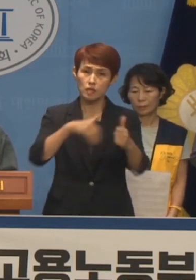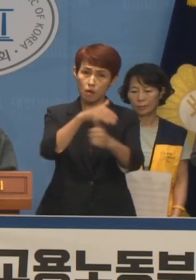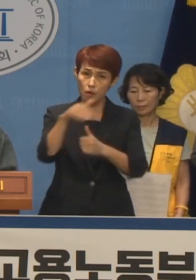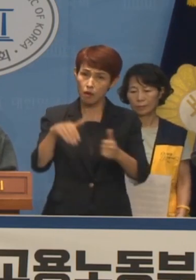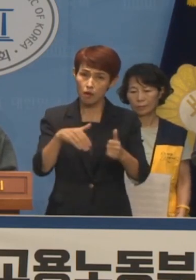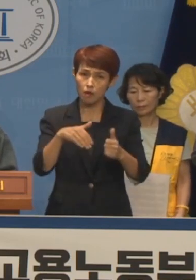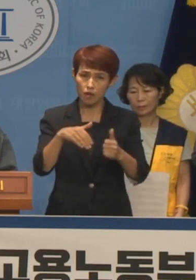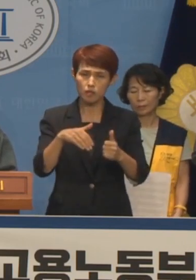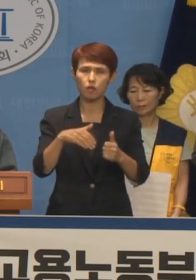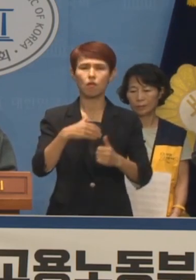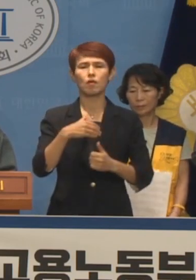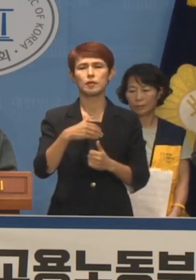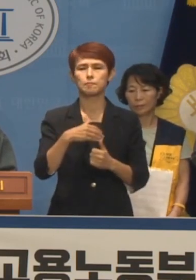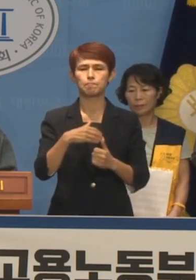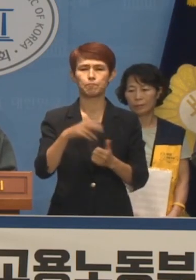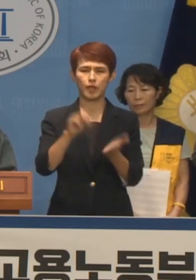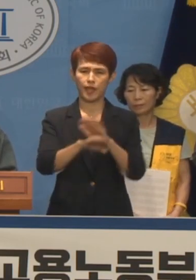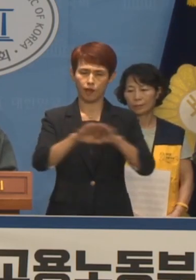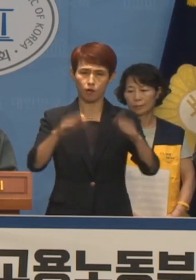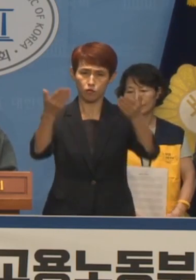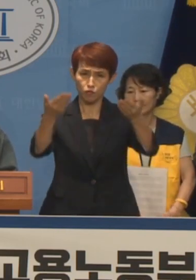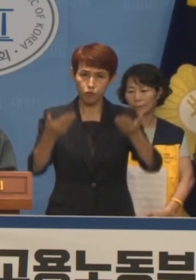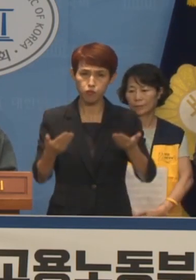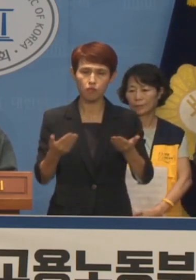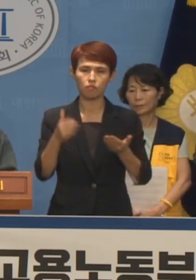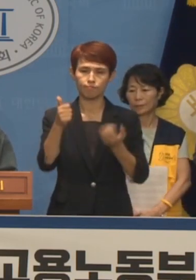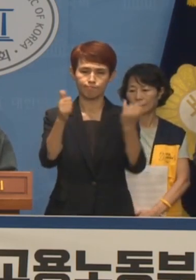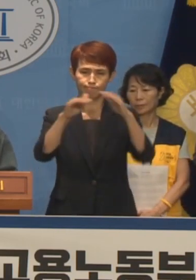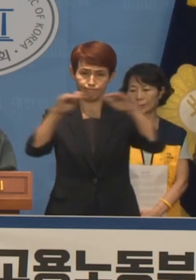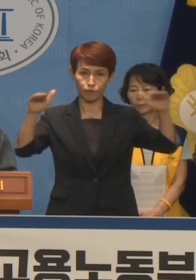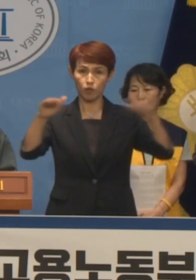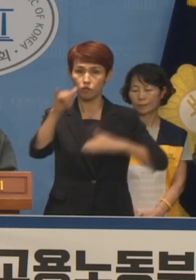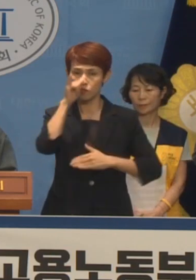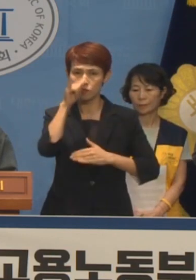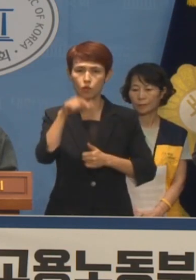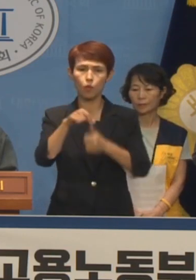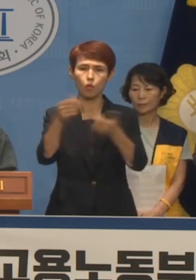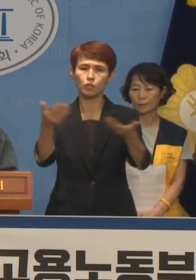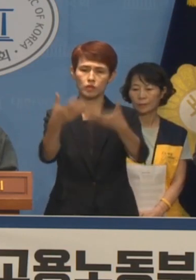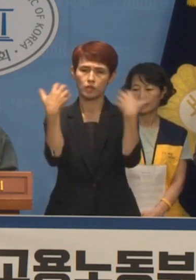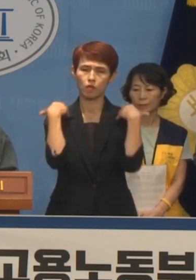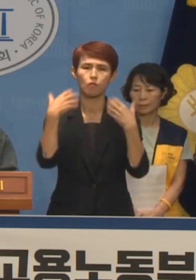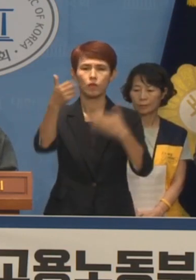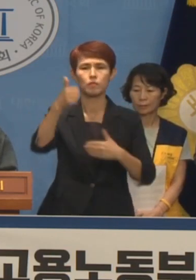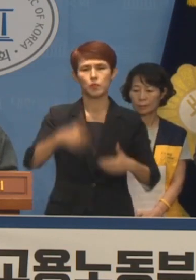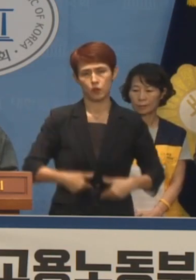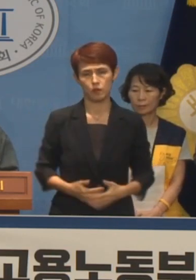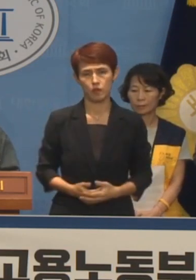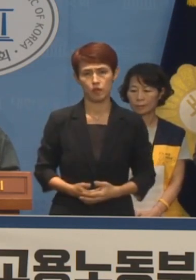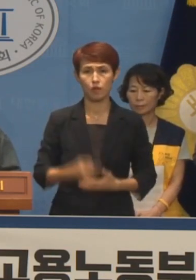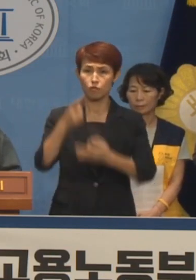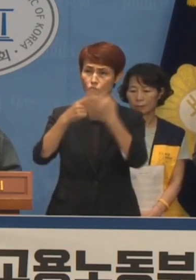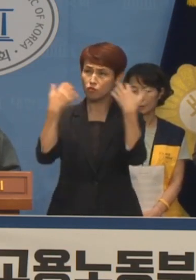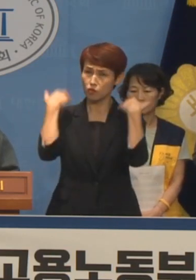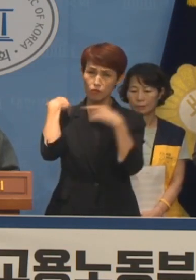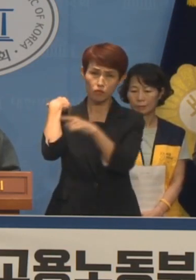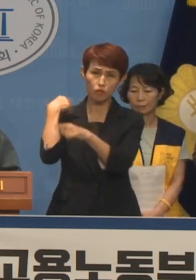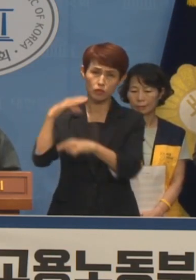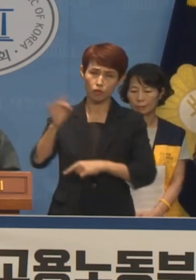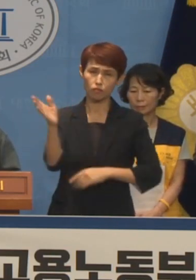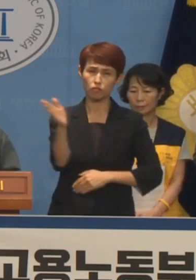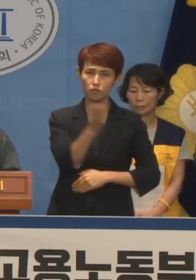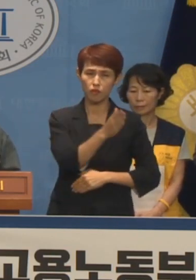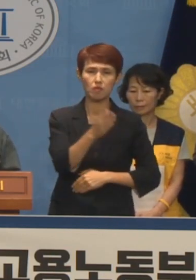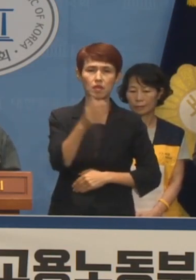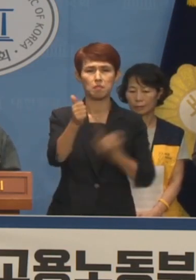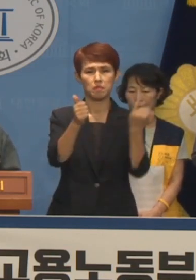타개하고 안전하고 성평등한 일터를 만들 고용노동부 장관이 필요합니다. 윤석열 정부는 집권 초기부터 구조적